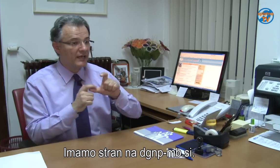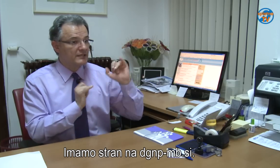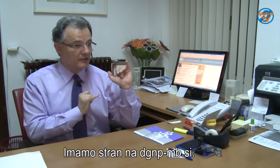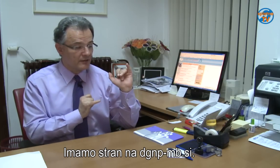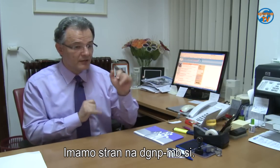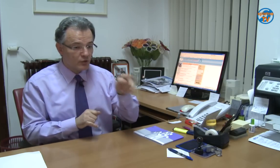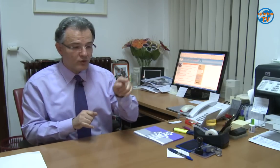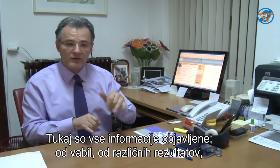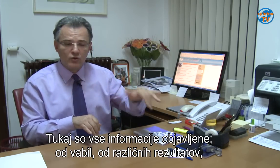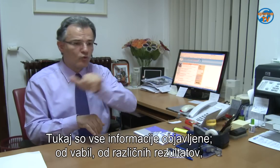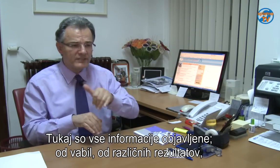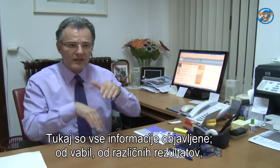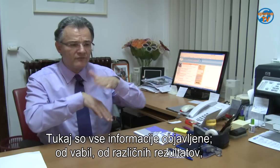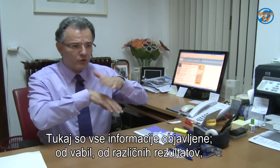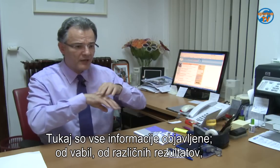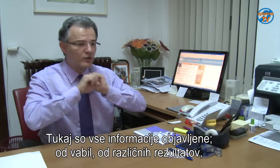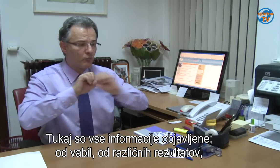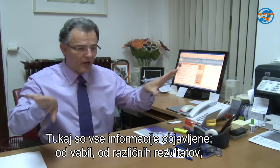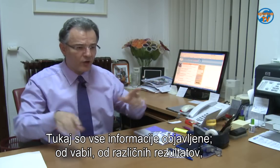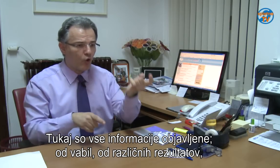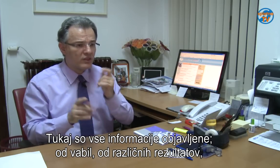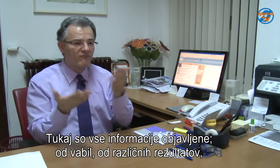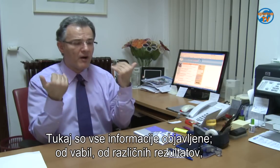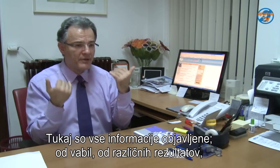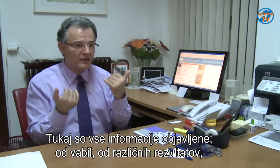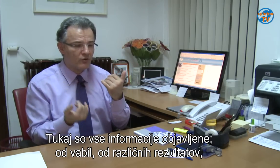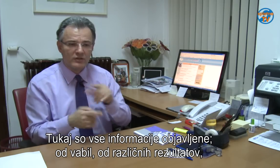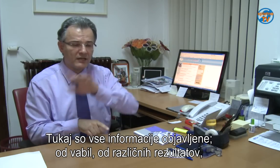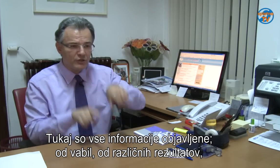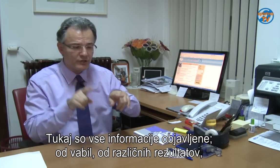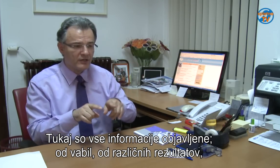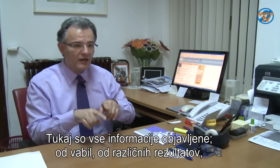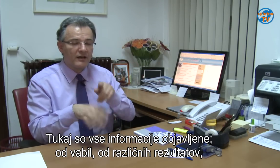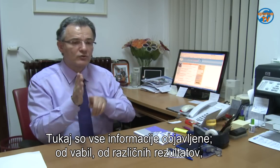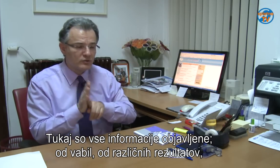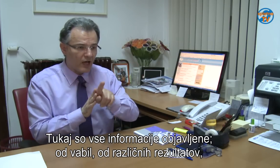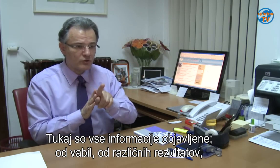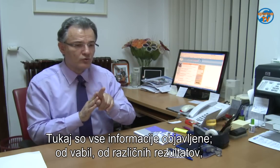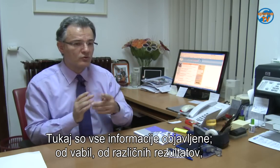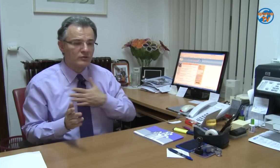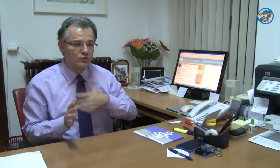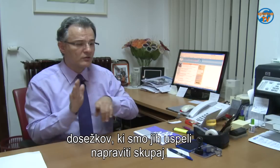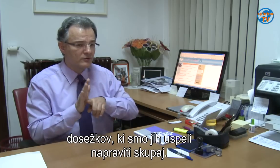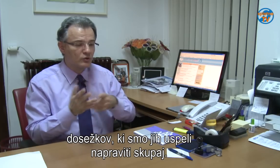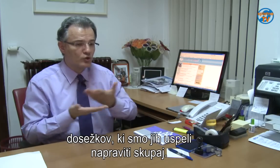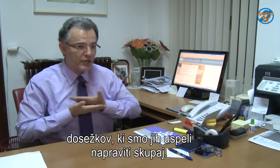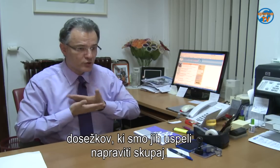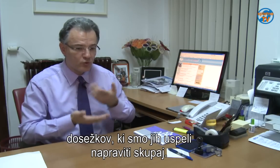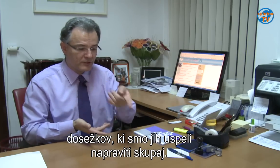www.dgnp-mb.si. Tukaj so vse informacije objavljene, od vabil, od različnih rezultatov, dosežkov, ki smo